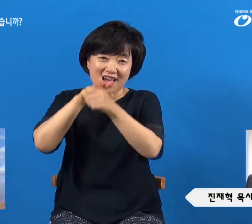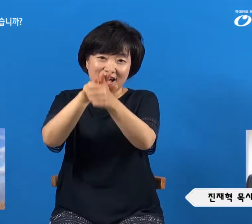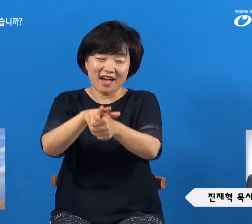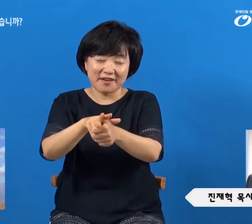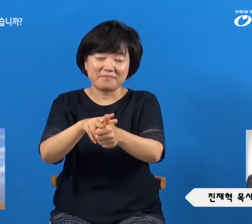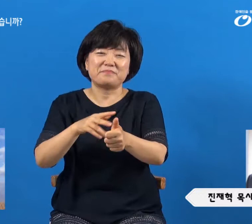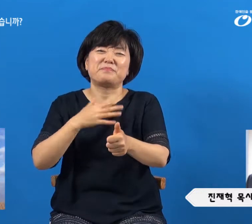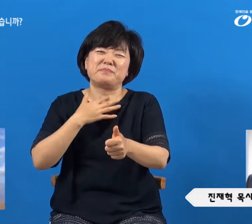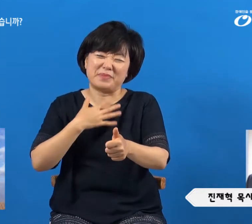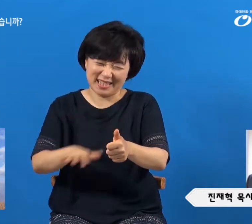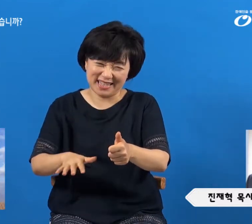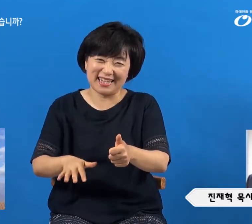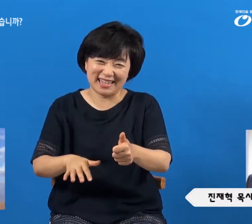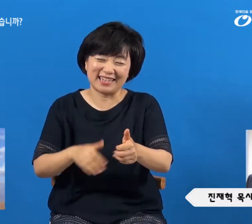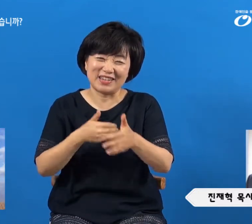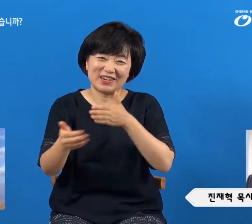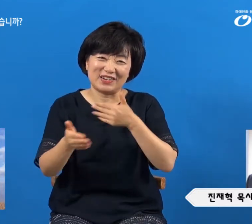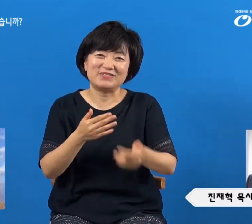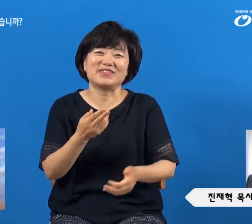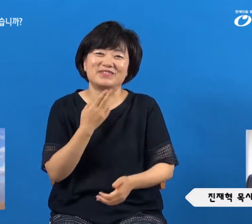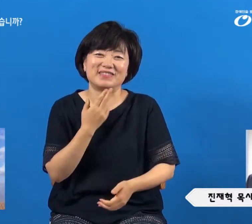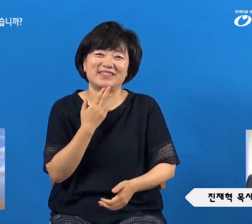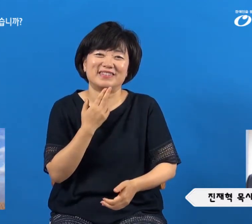해본 적은 없지만